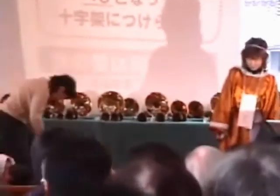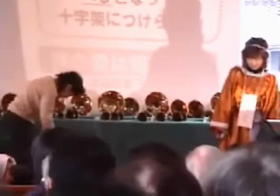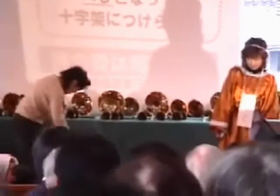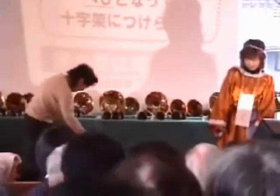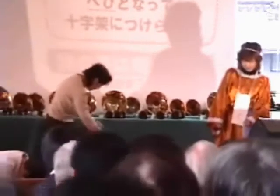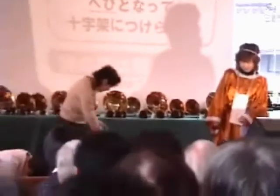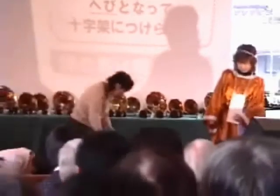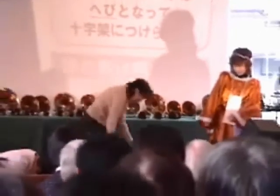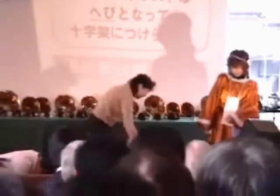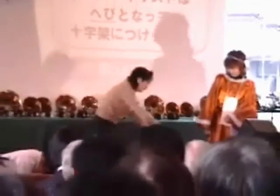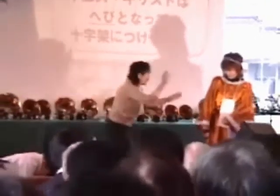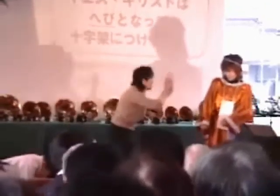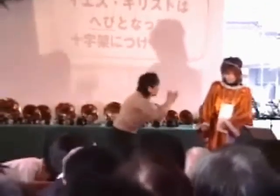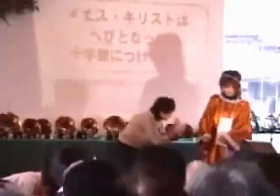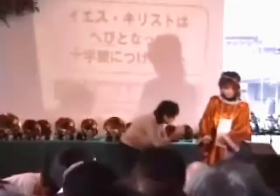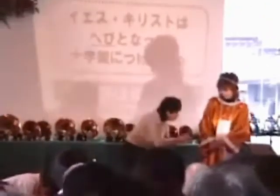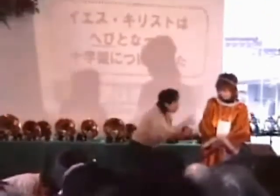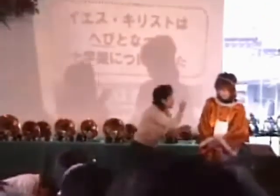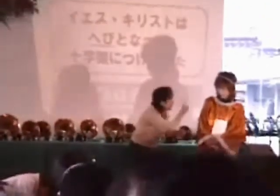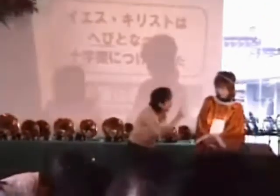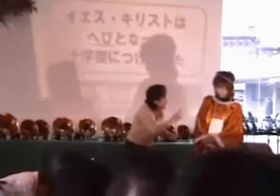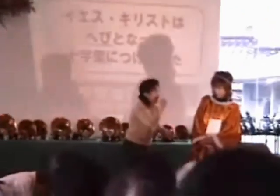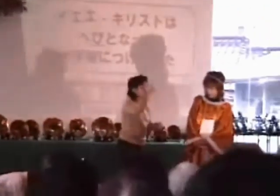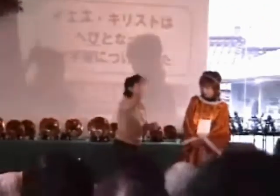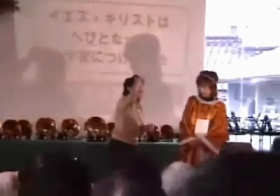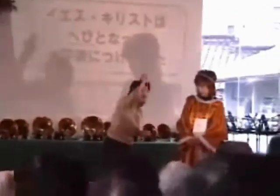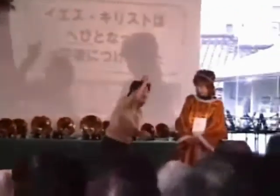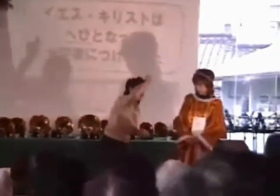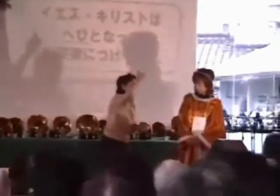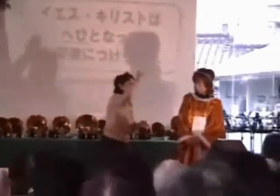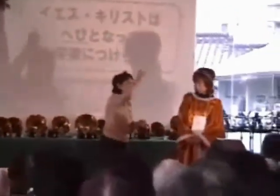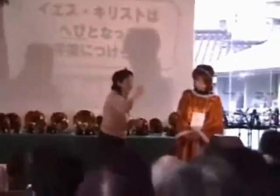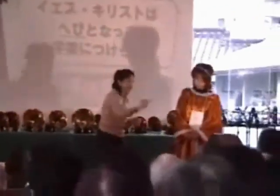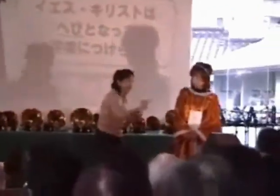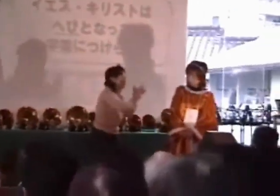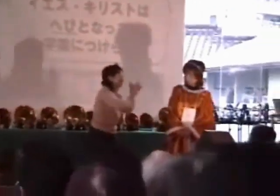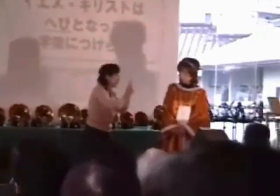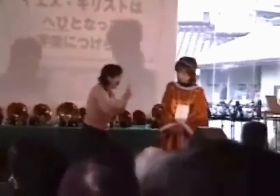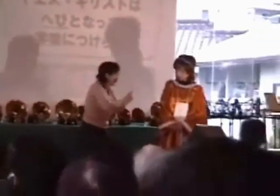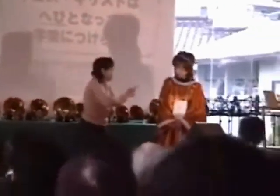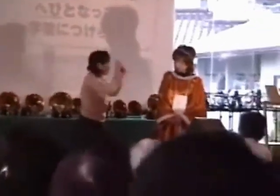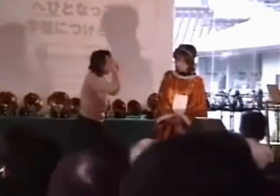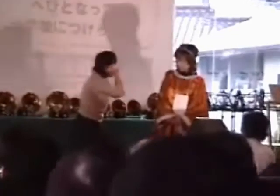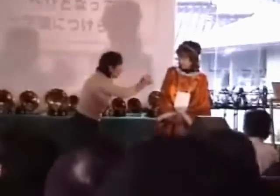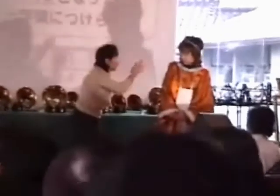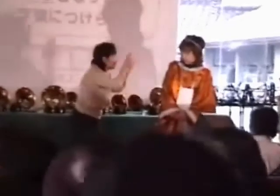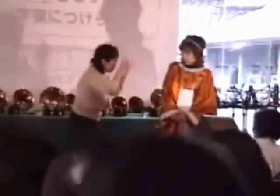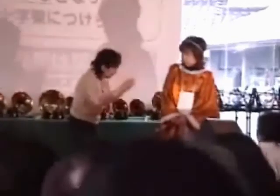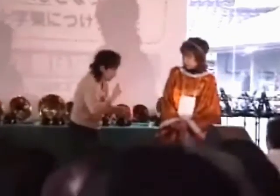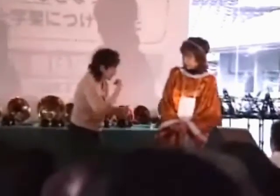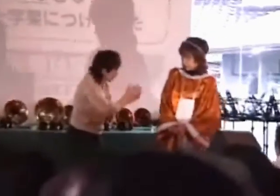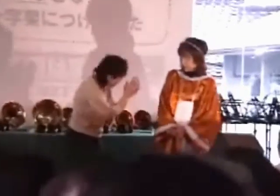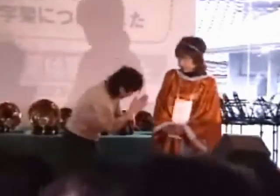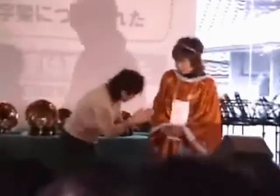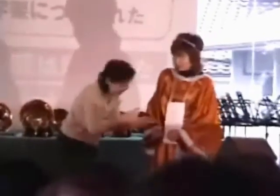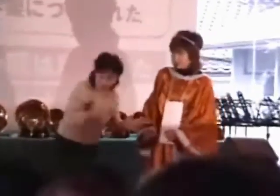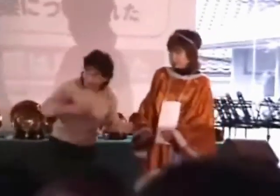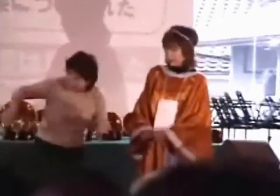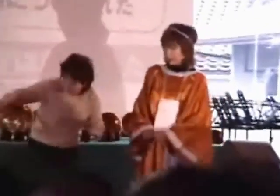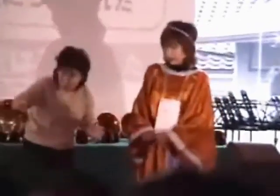うごめんなさい、モーセ、神様に向かって罪を犯しました、